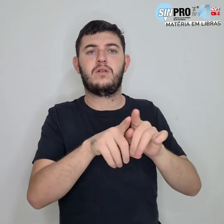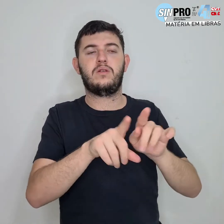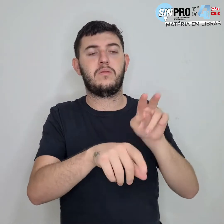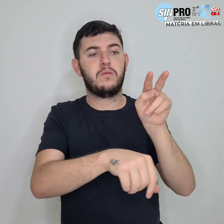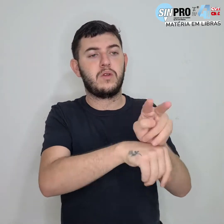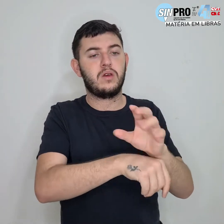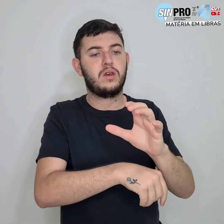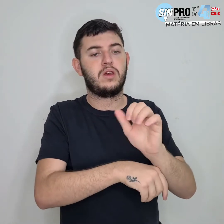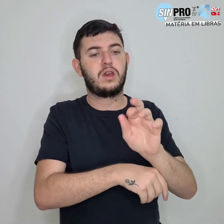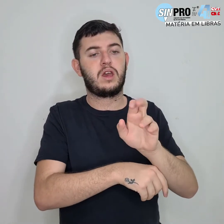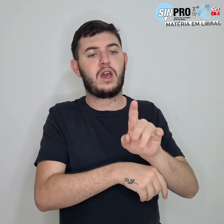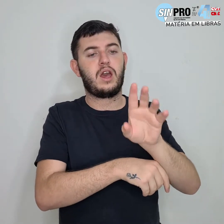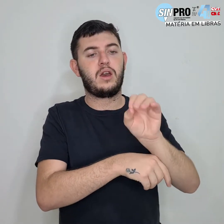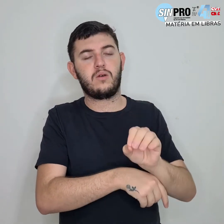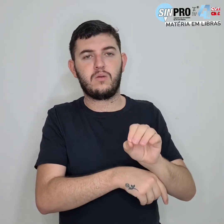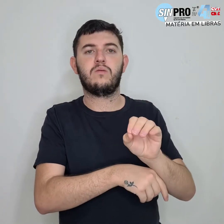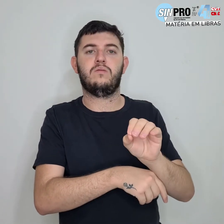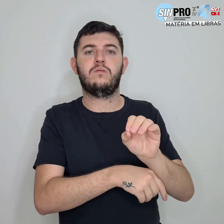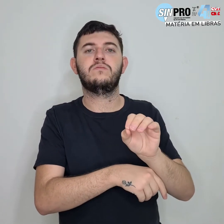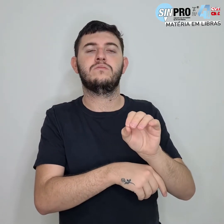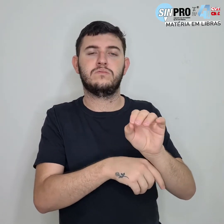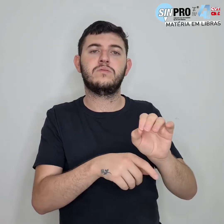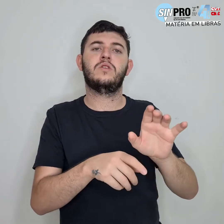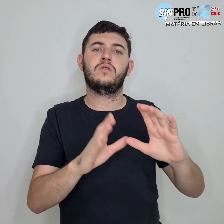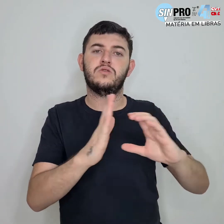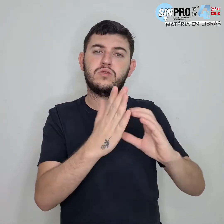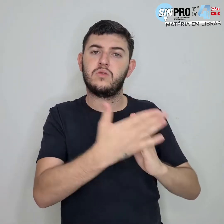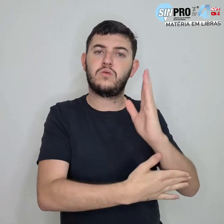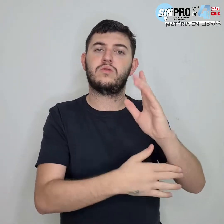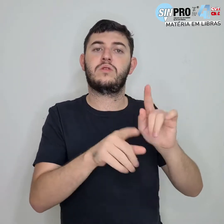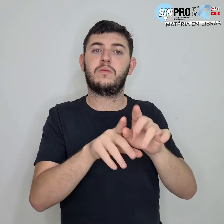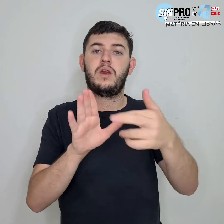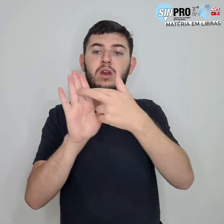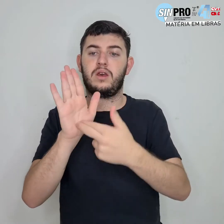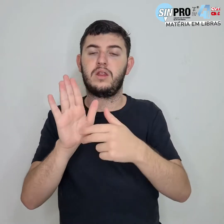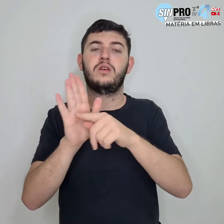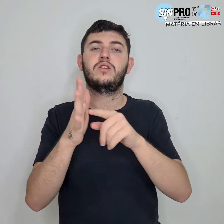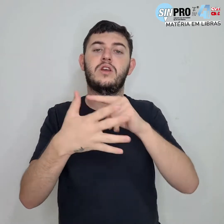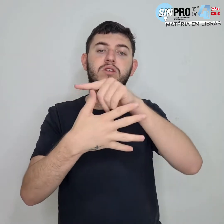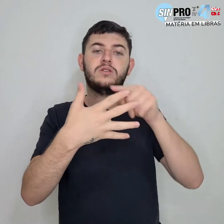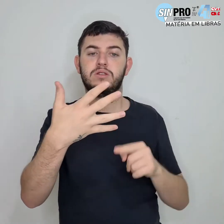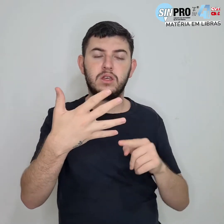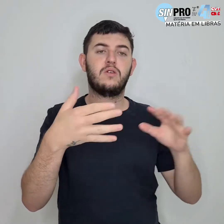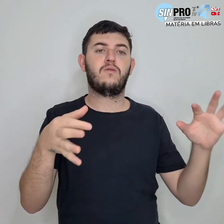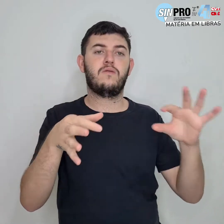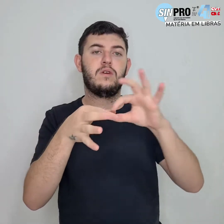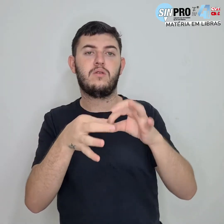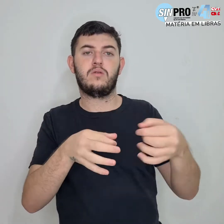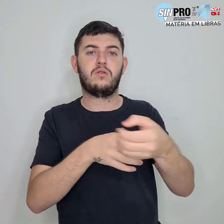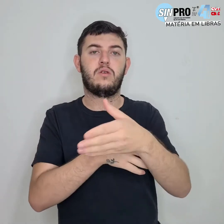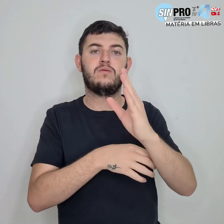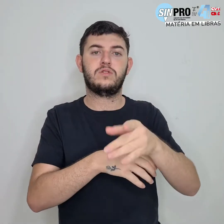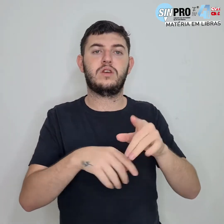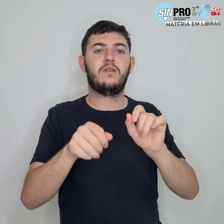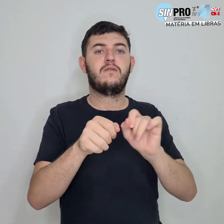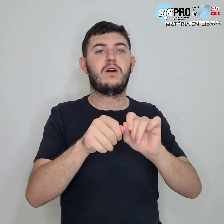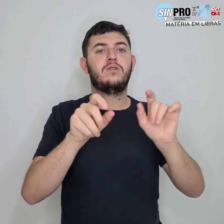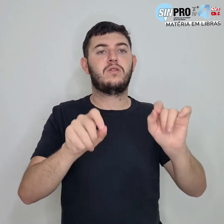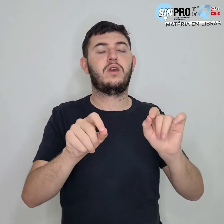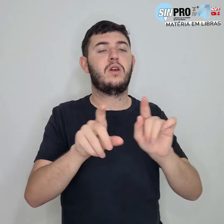reforma utiliza 5 novos tipos de vínculos empregatícios que tornam o acesso aos cargos públicos uma relação de